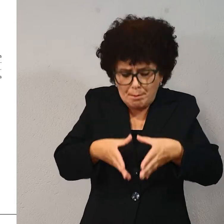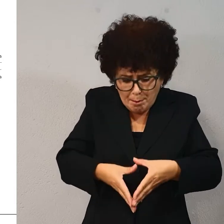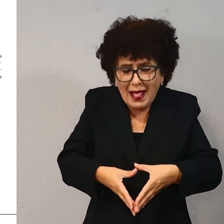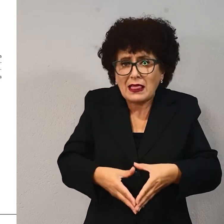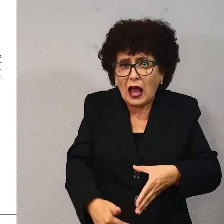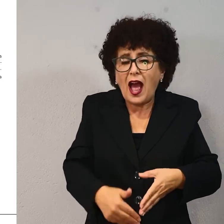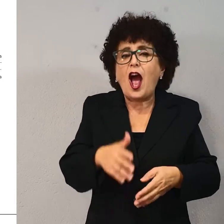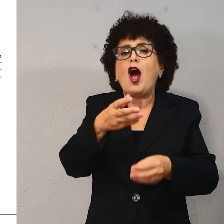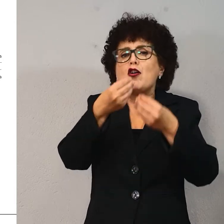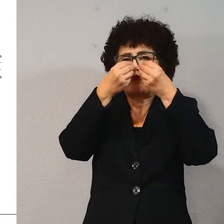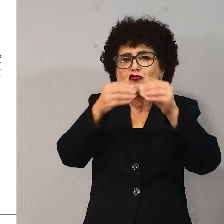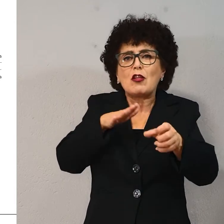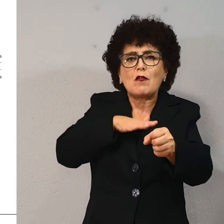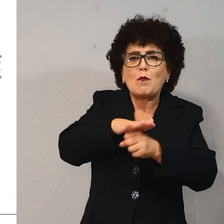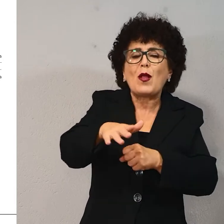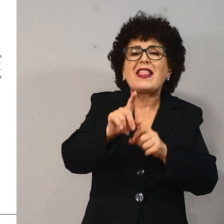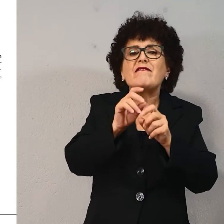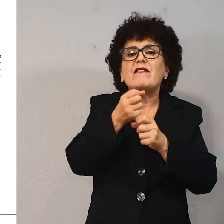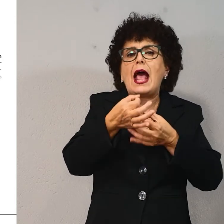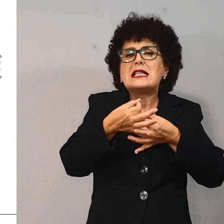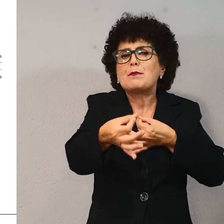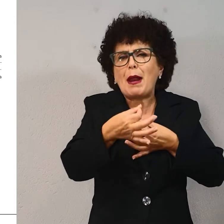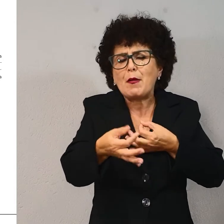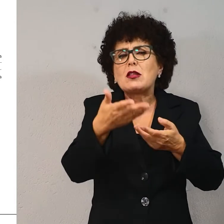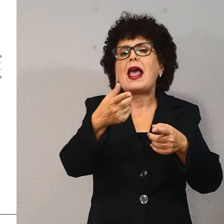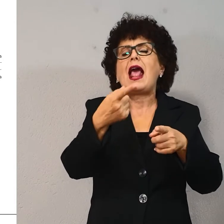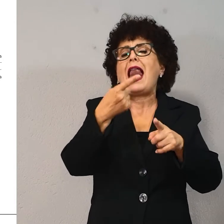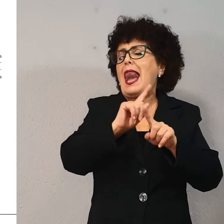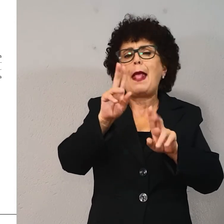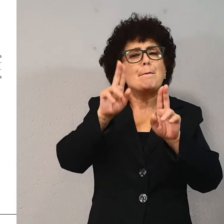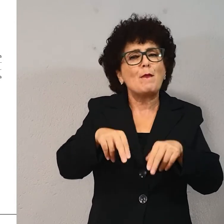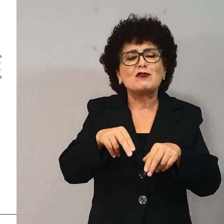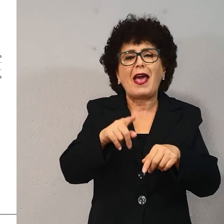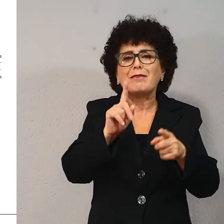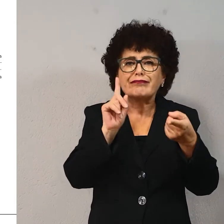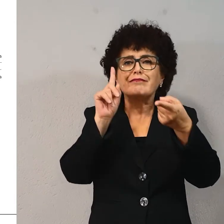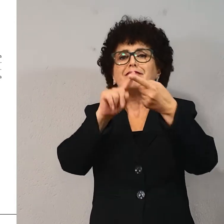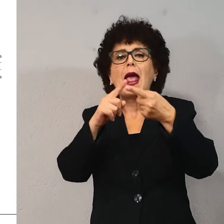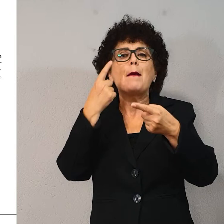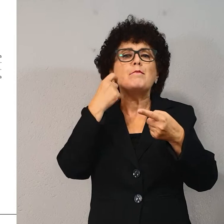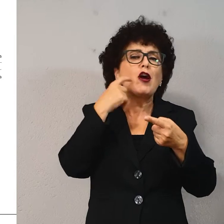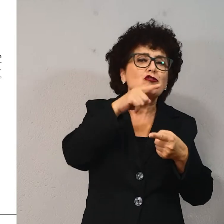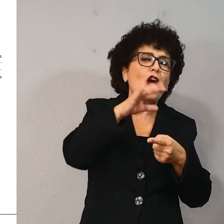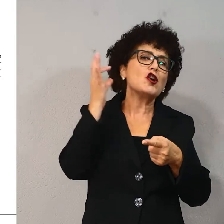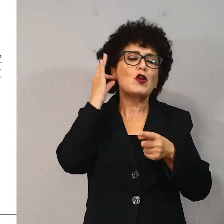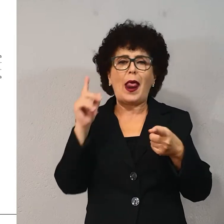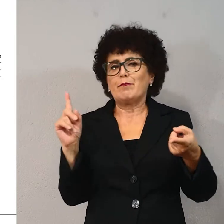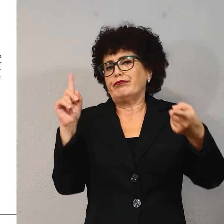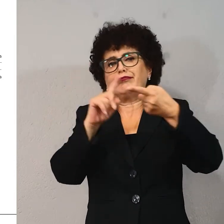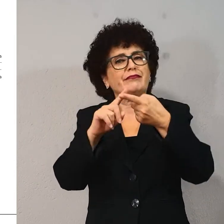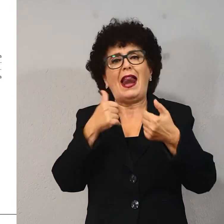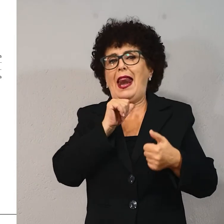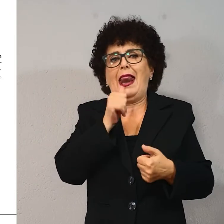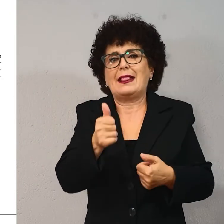оштетува сперматозоидите и јајната клетка, поради што не може да дојде до оплодување на јајната